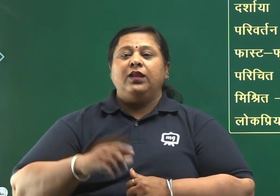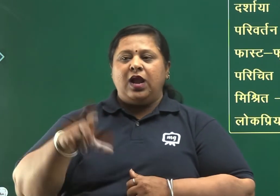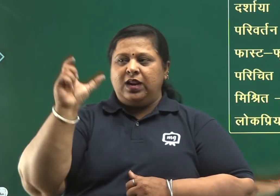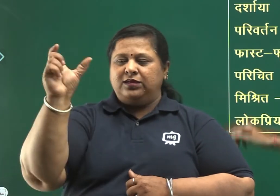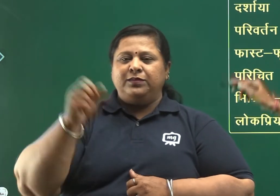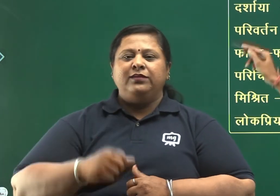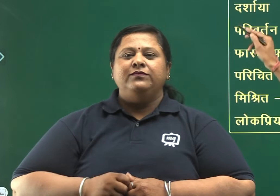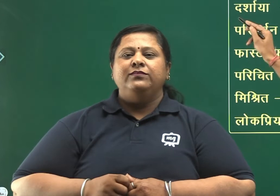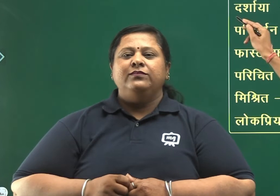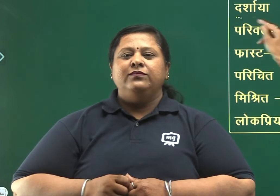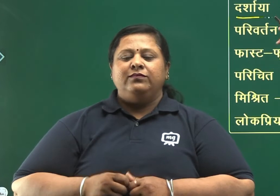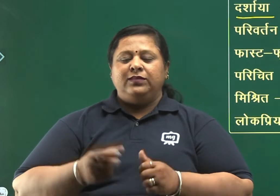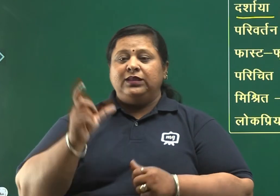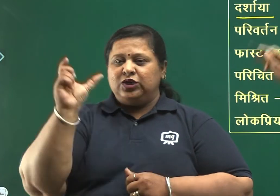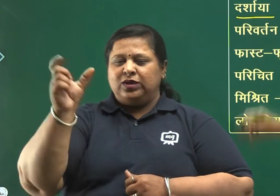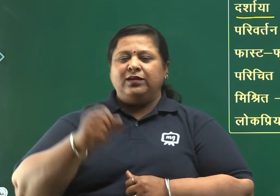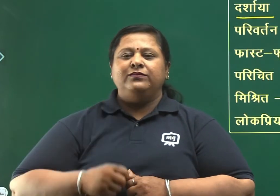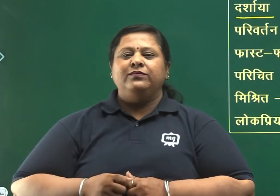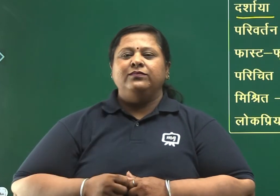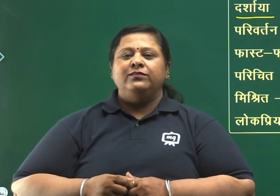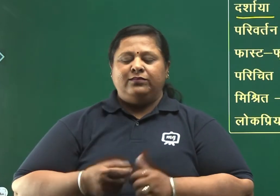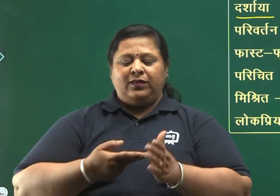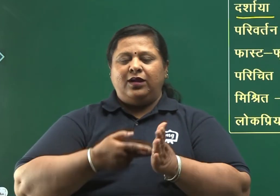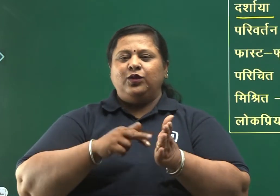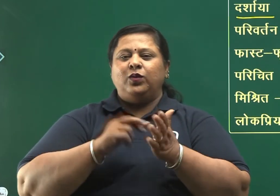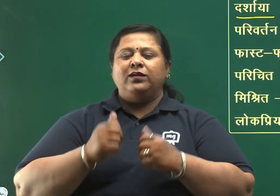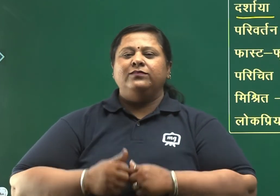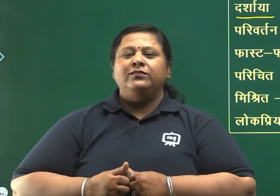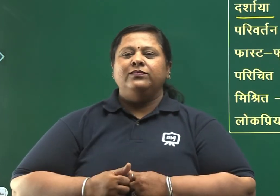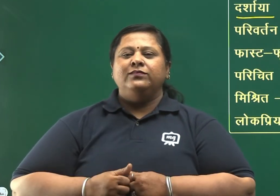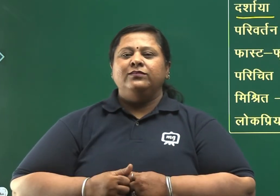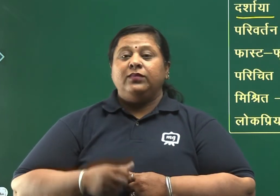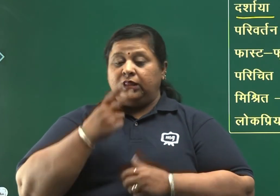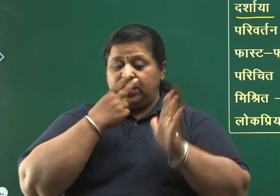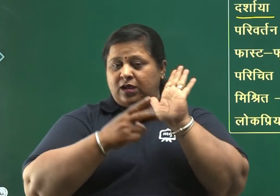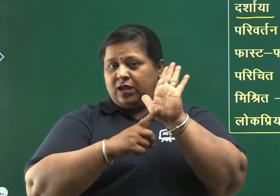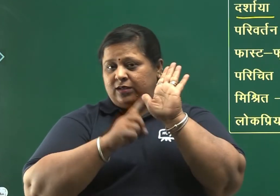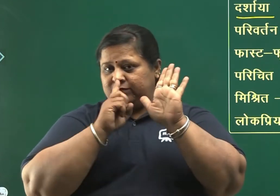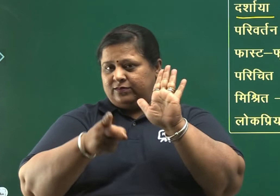अगला शब्द है दर्शाया, अर्थ होगा दिखाया।